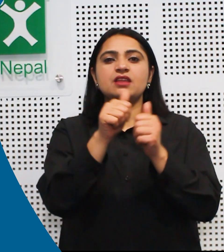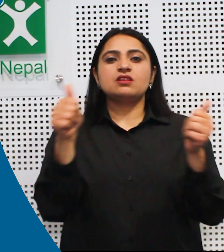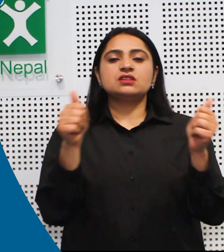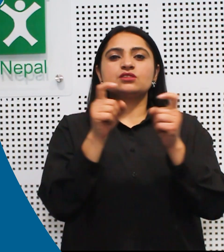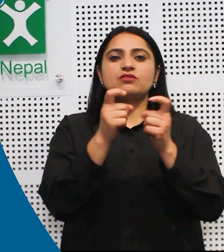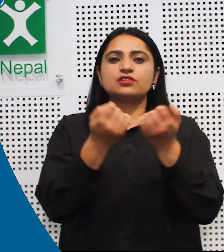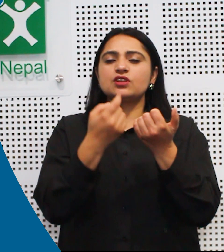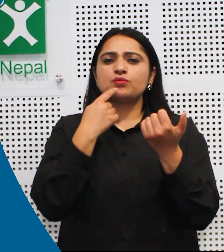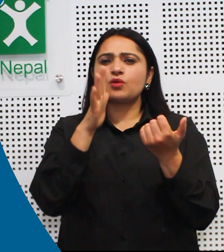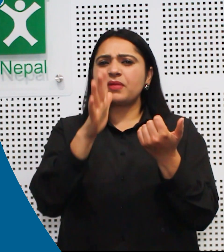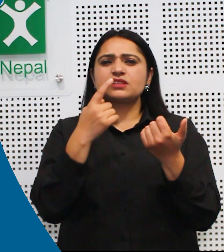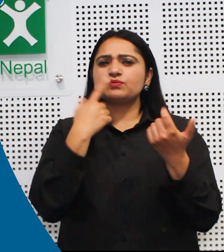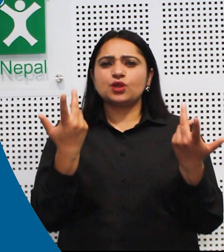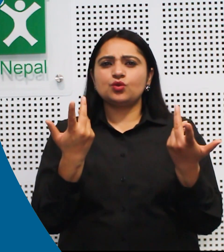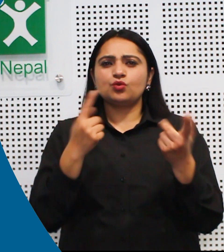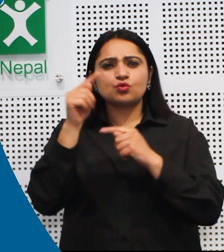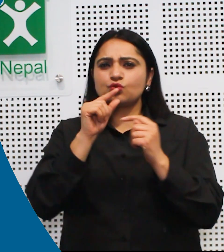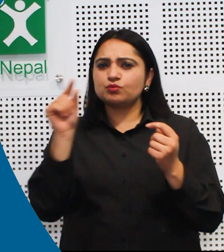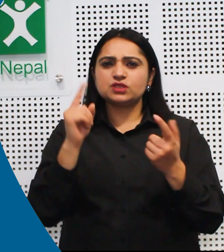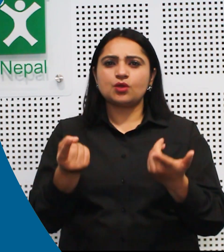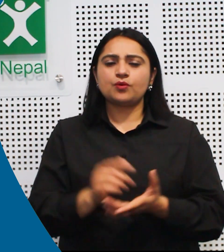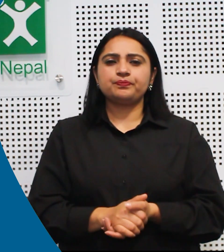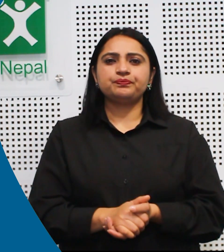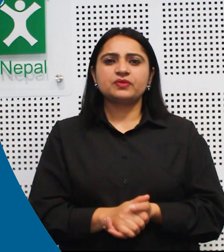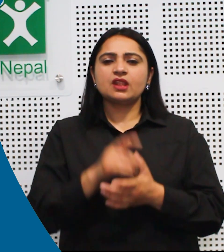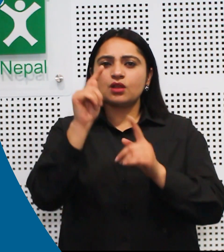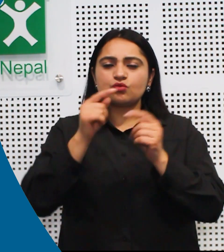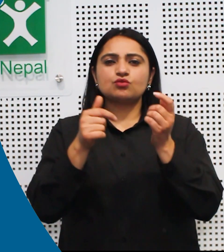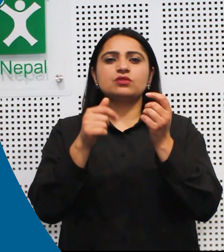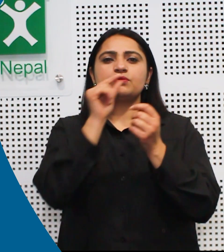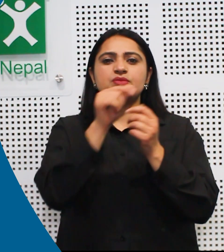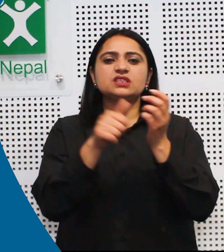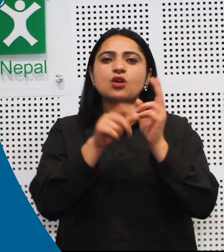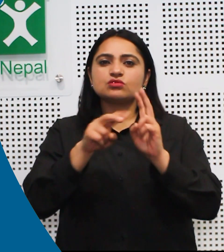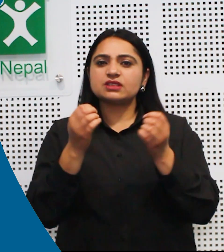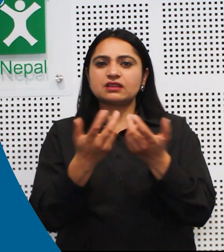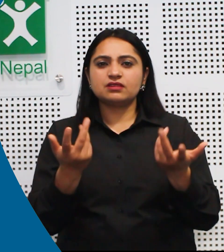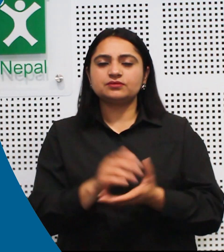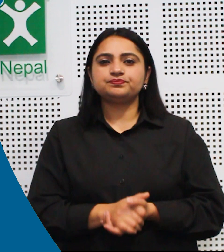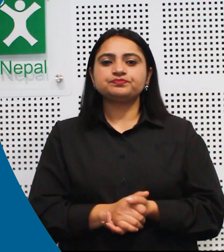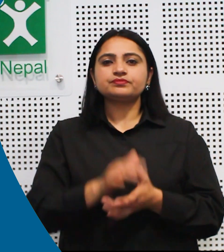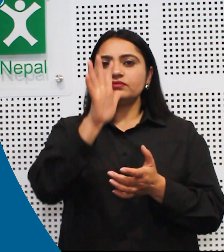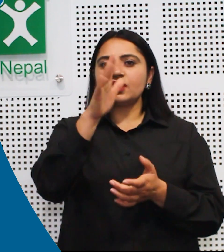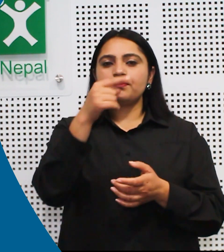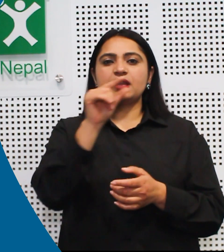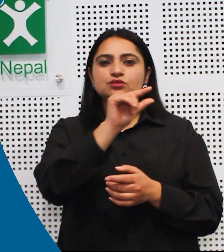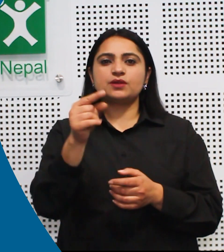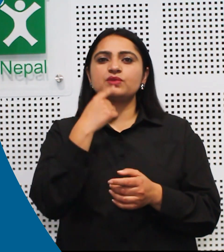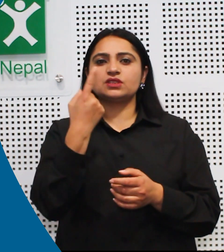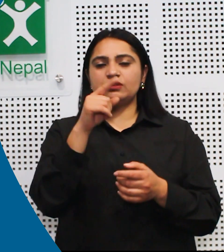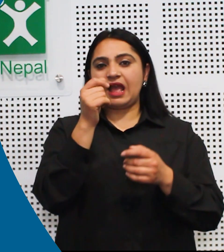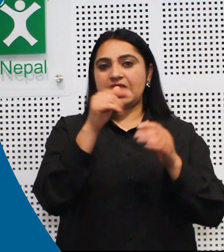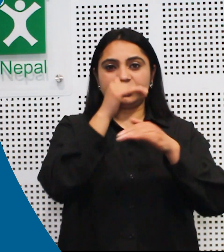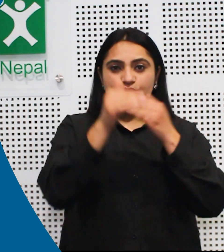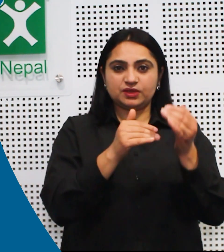5 वटा भनेको कि कुन पक्ष अथवा कुन विषयमा चाहिँ अनुसन्धान गरेर निर्णय प्रक्रियामा पुग्नुपर्छ? 5 वटा भनेको चाहिँ एउटा आर्थिक विकास